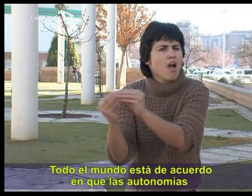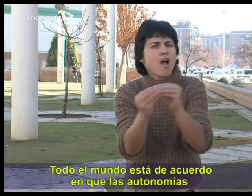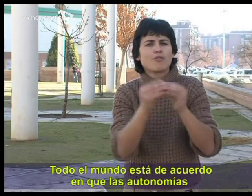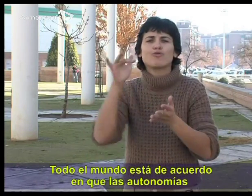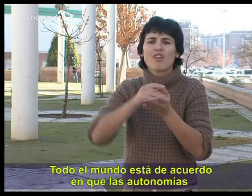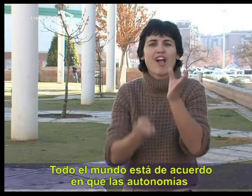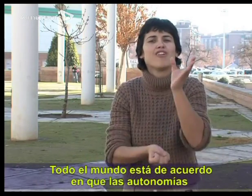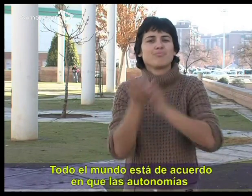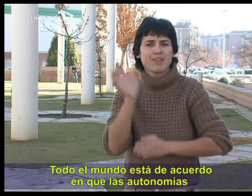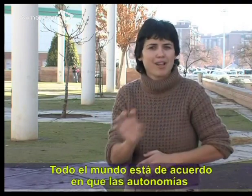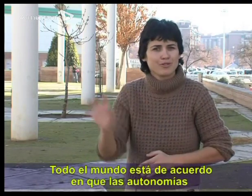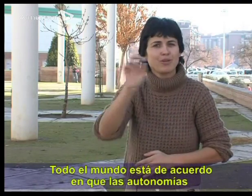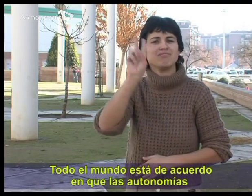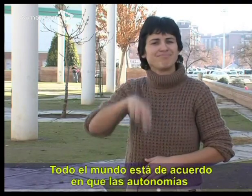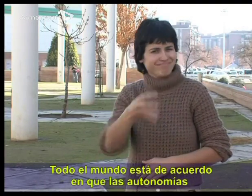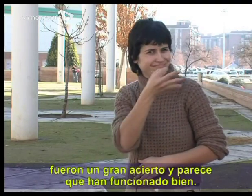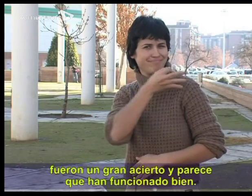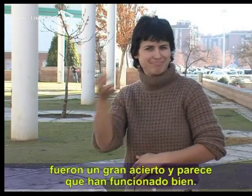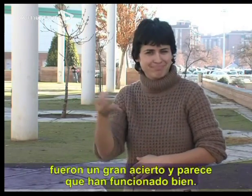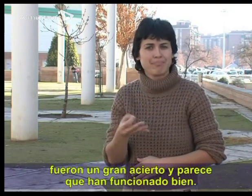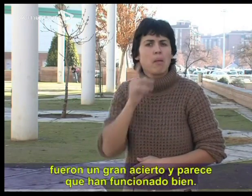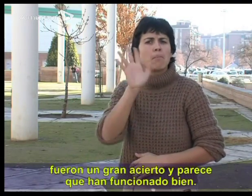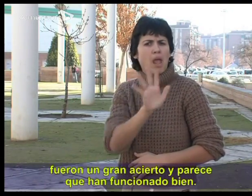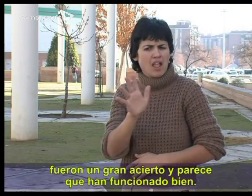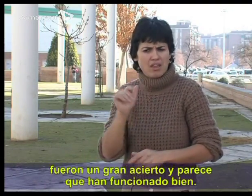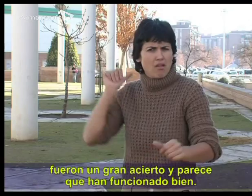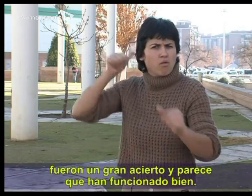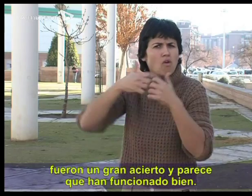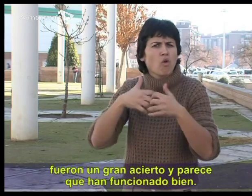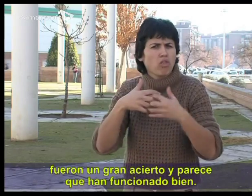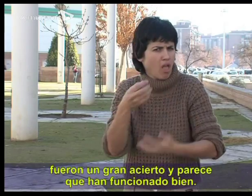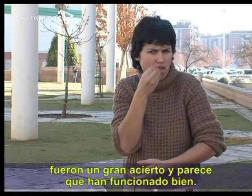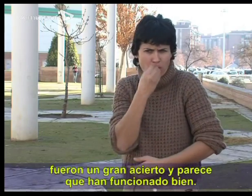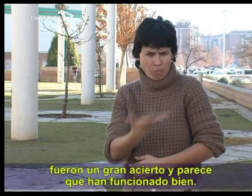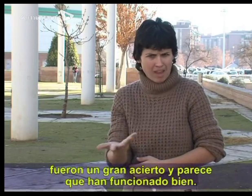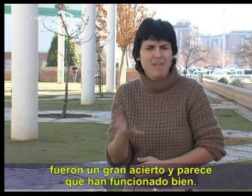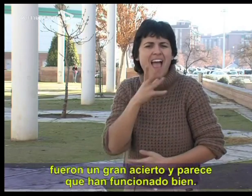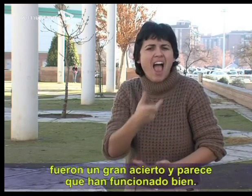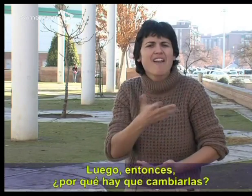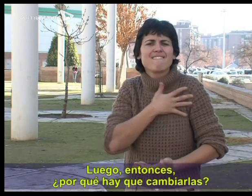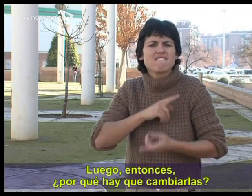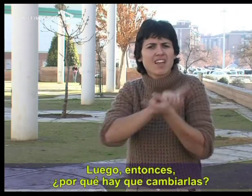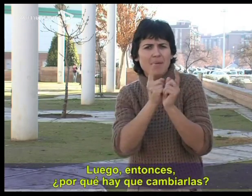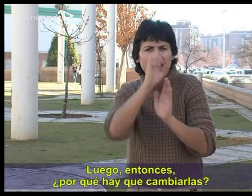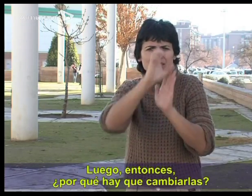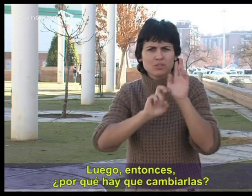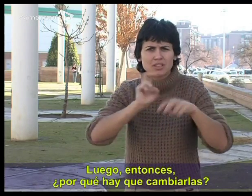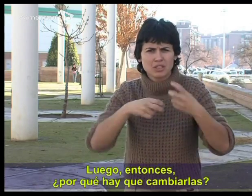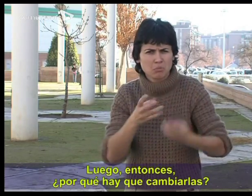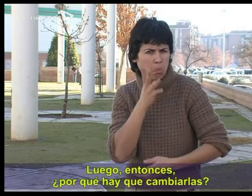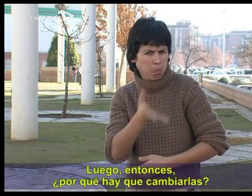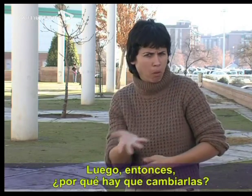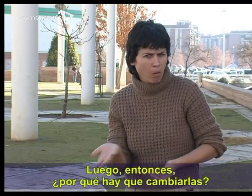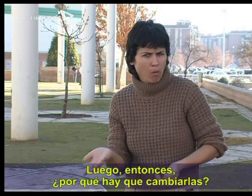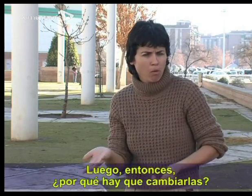Todo el mundo está de acuerdo en que las autonomías fueron un gran acierto y parece que han funcionado bien. Luego entonces, ¿por qué hay